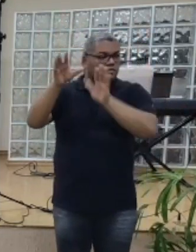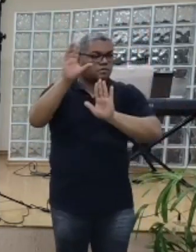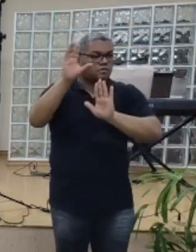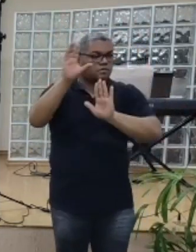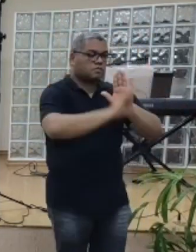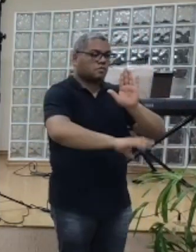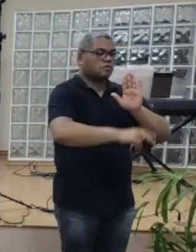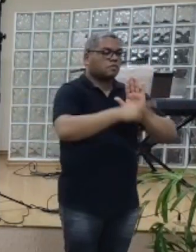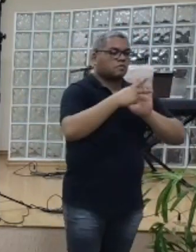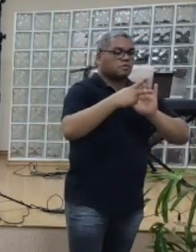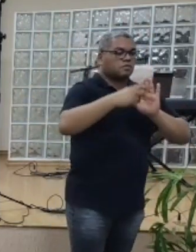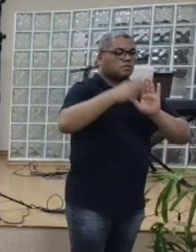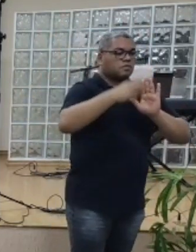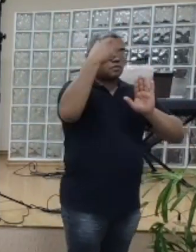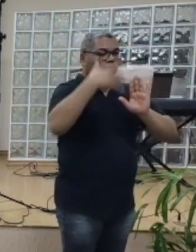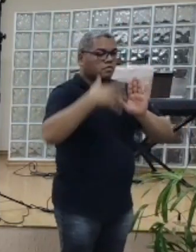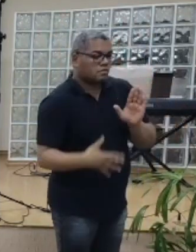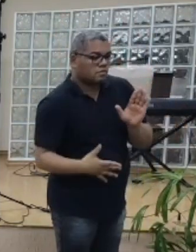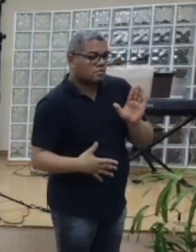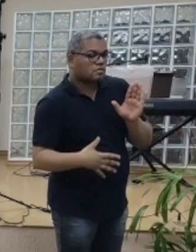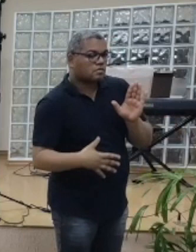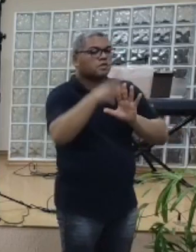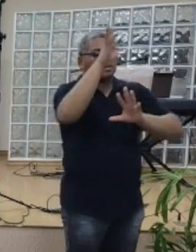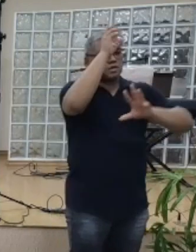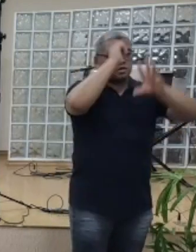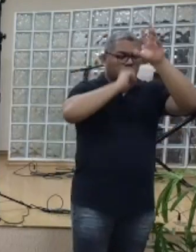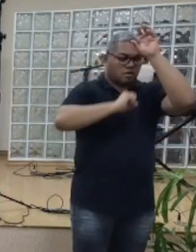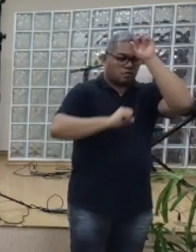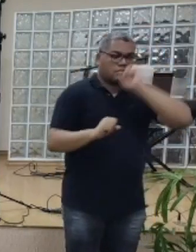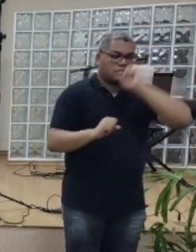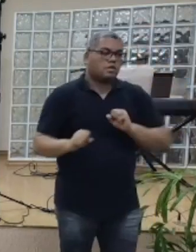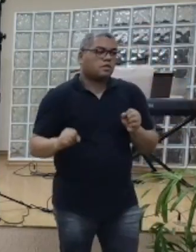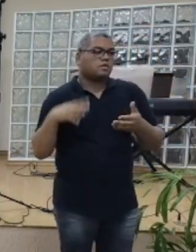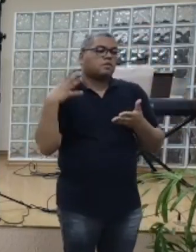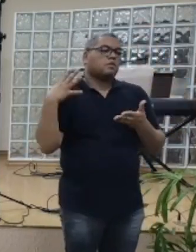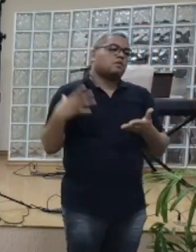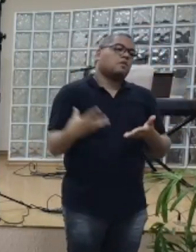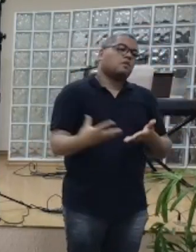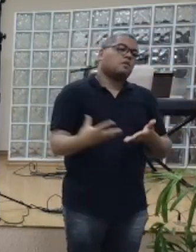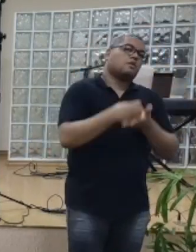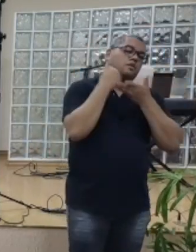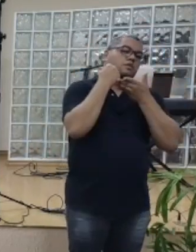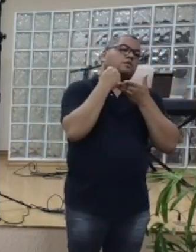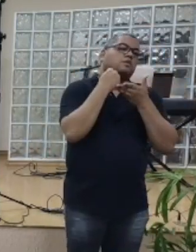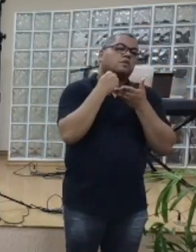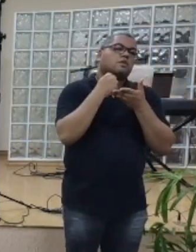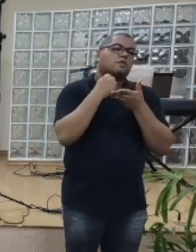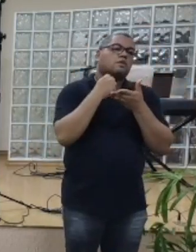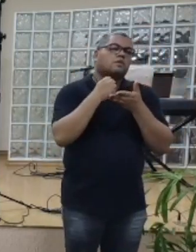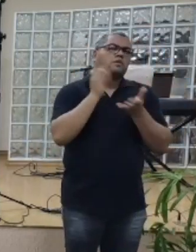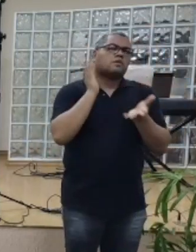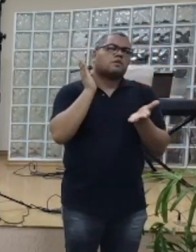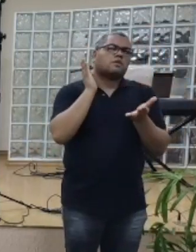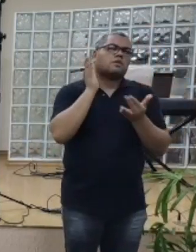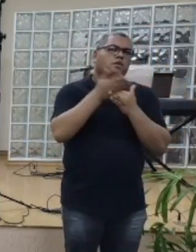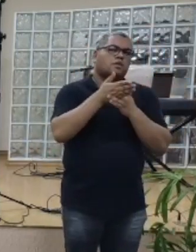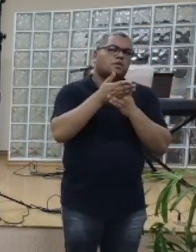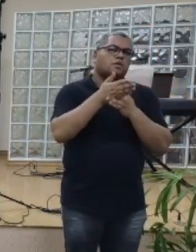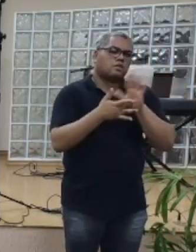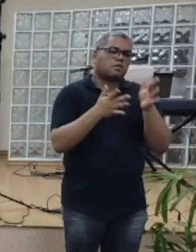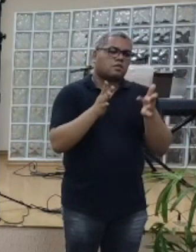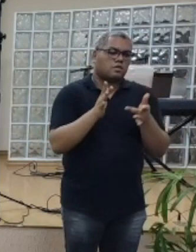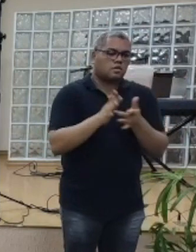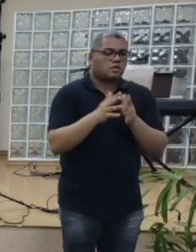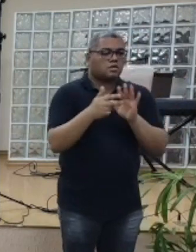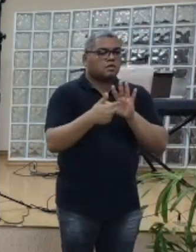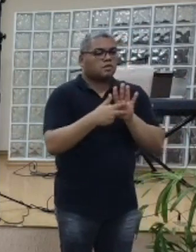2 que ele aprendeu que ser salvo e justificado de graça em Cristo Jesus redundava em viver para Cristo,